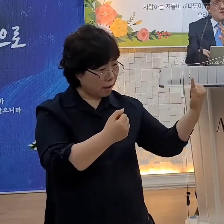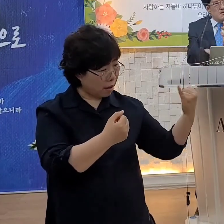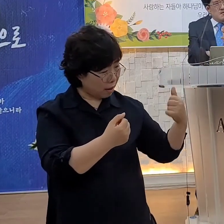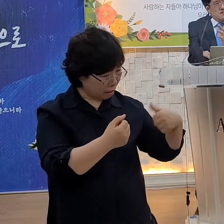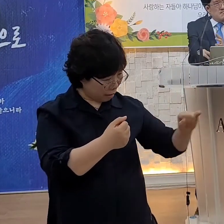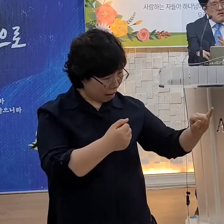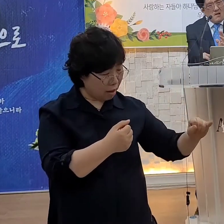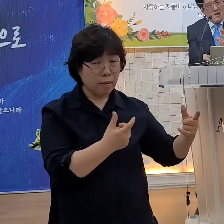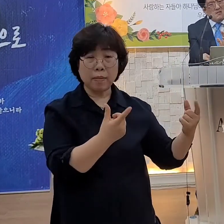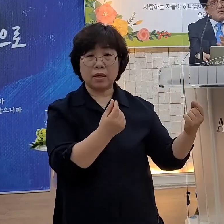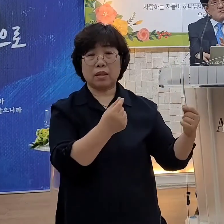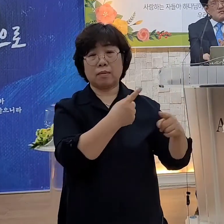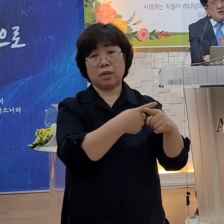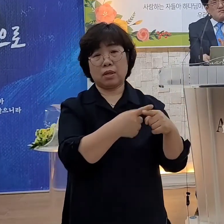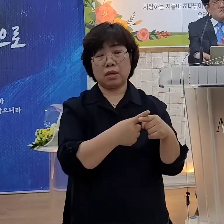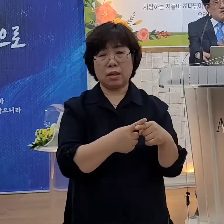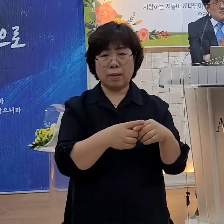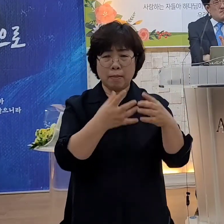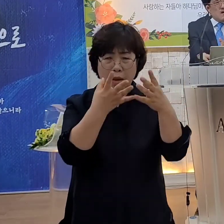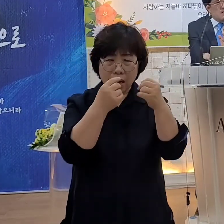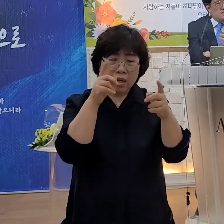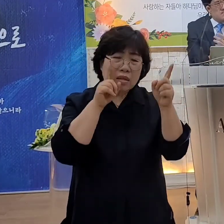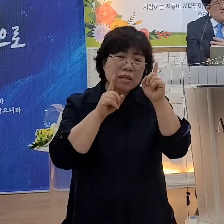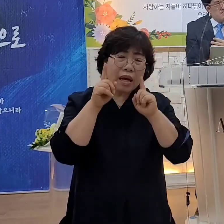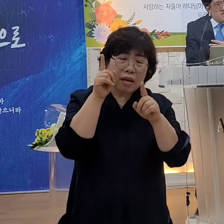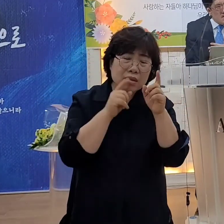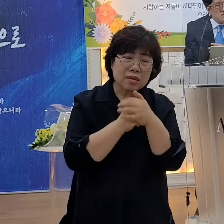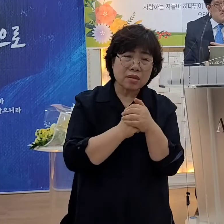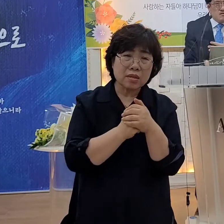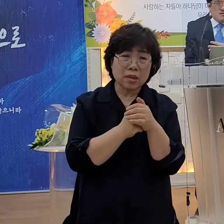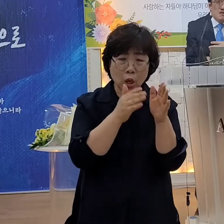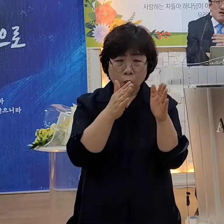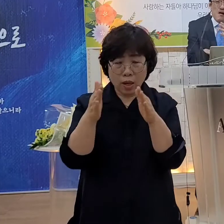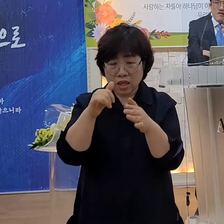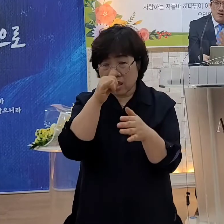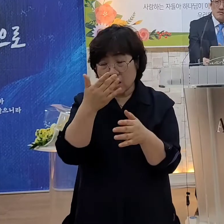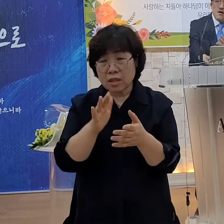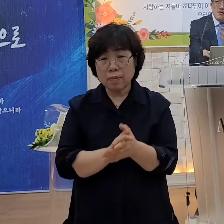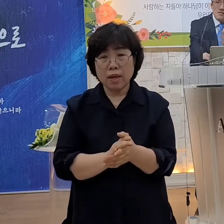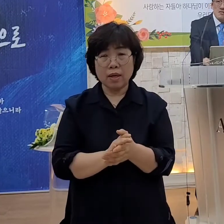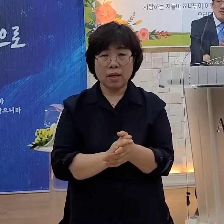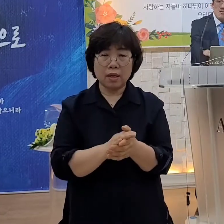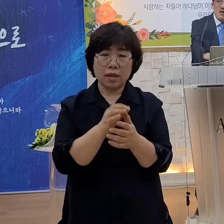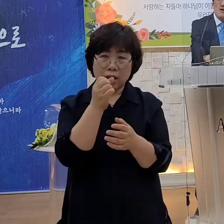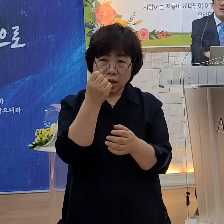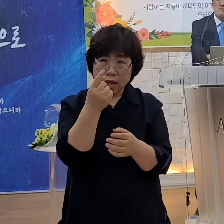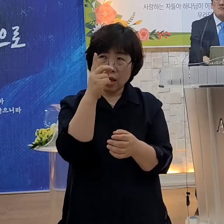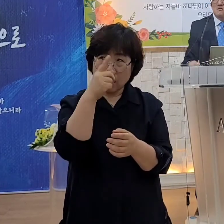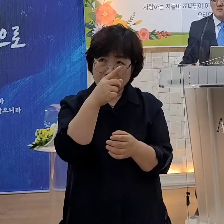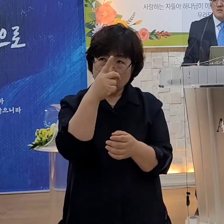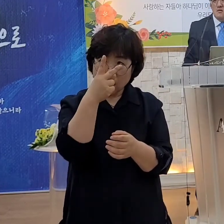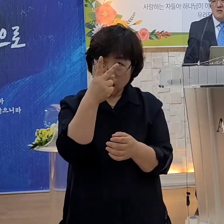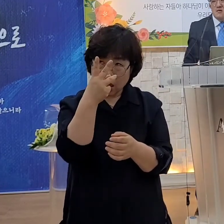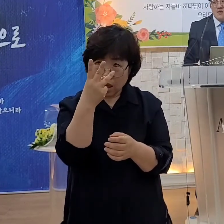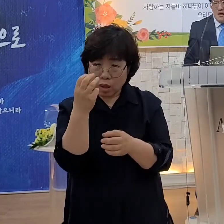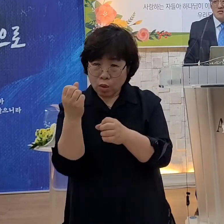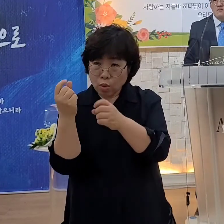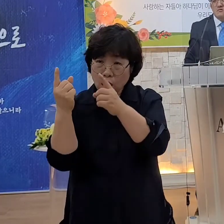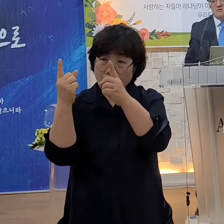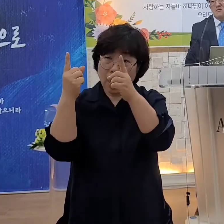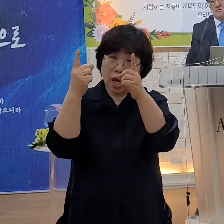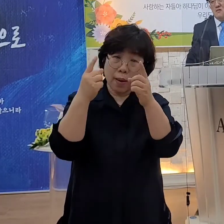가정이 이런 많은 상처와 이혼하겠다는 마음속에 살았지만 하나씩 하나씩 살아가다 보면